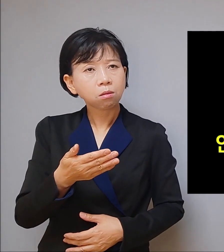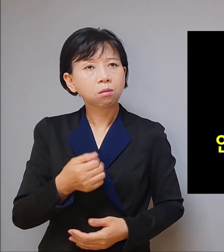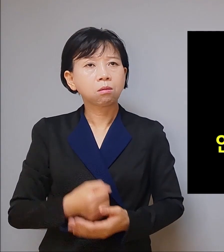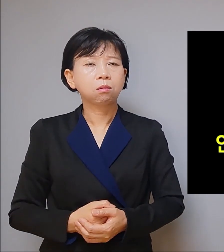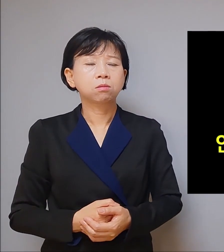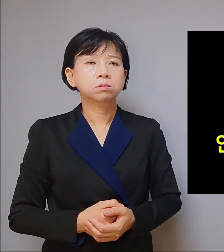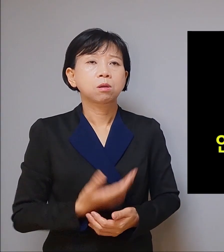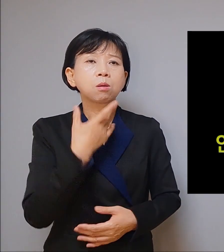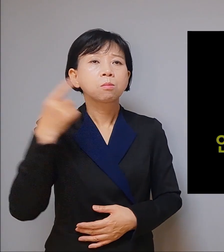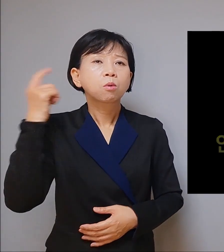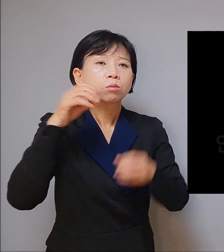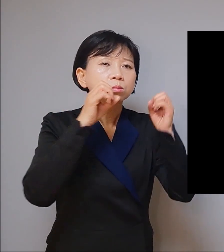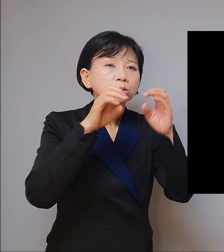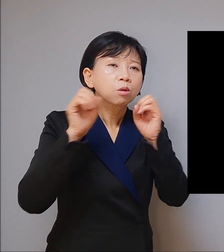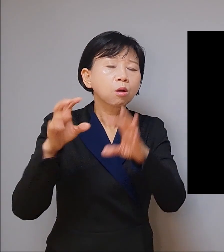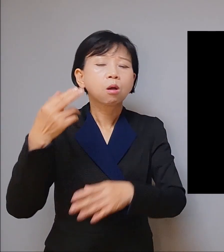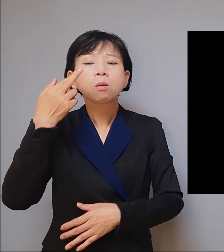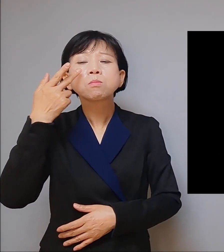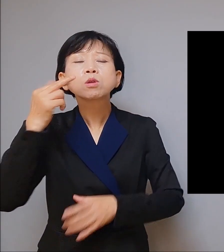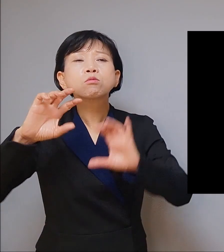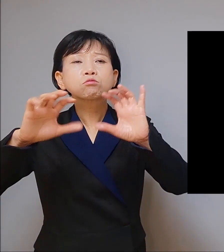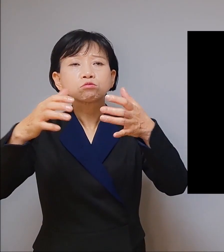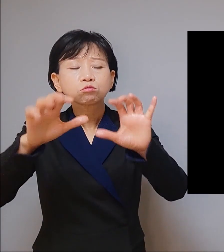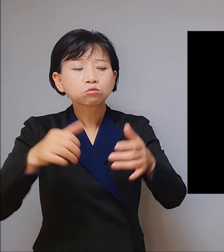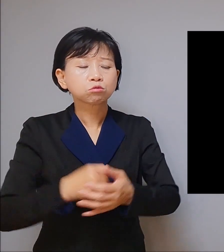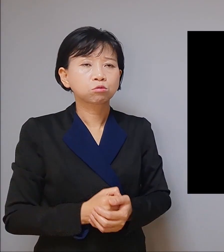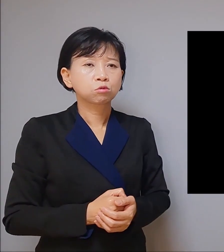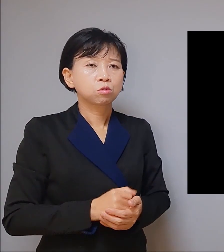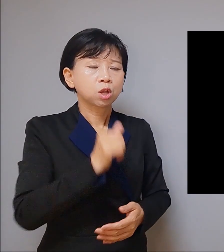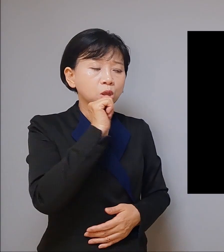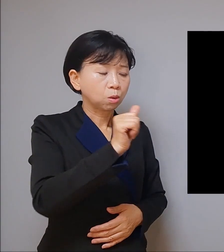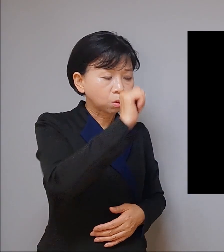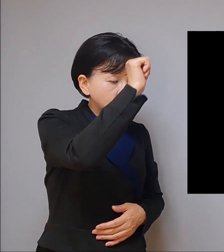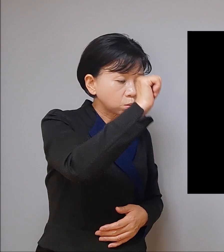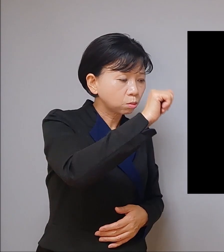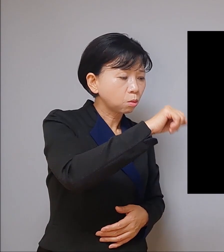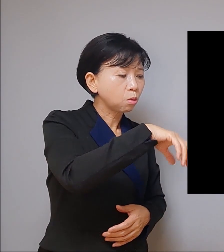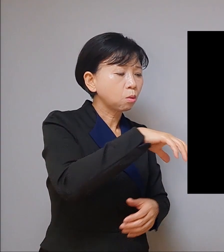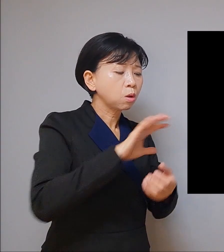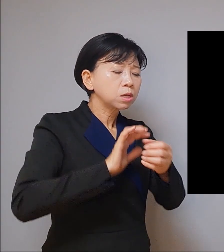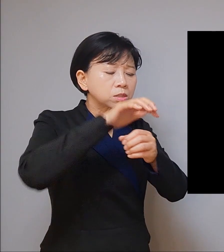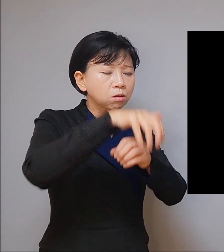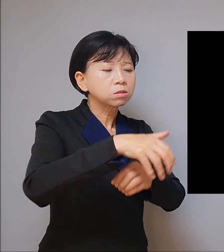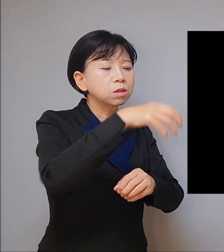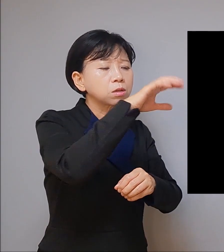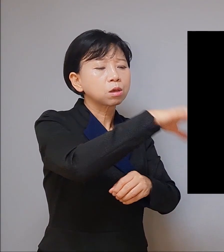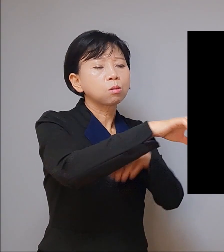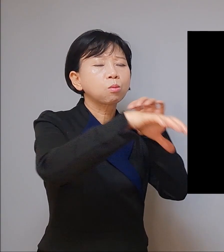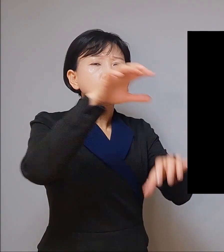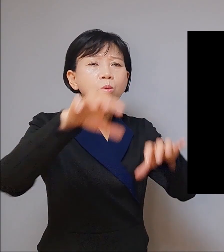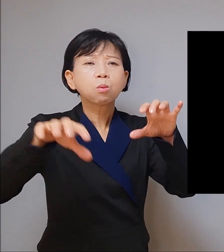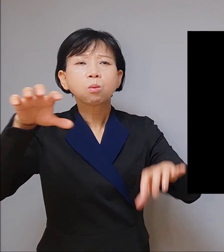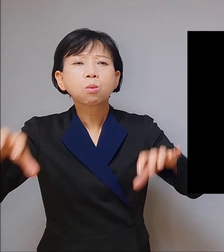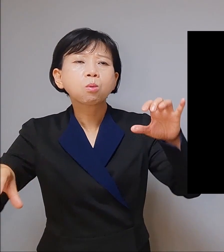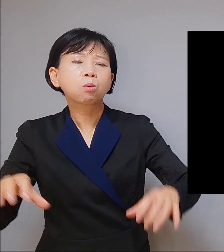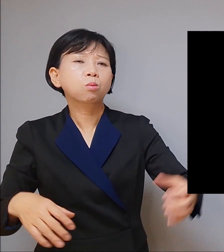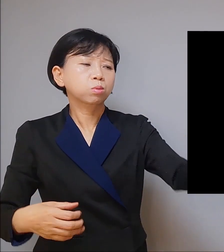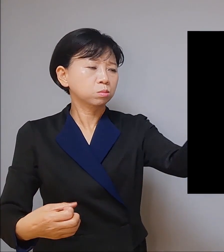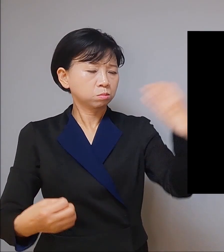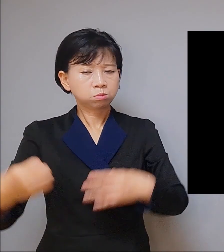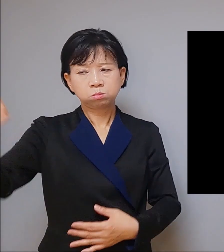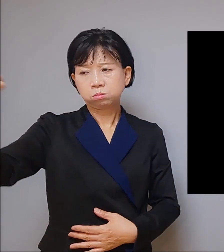복음이 전해지는 놀라운 소식은 미국에서도 인도에서도 계속 진행되고 집회가 끝나고 식사하던 중에